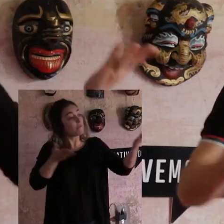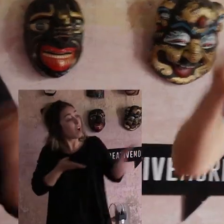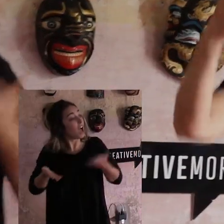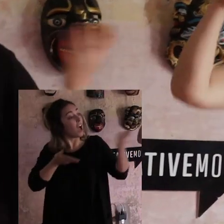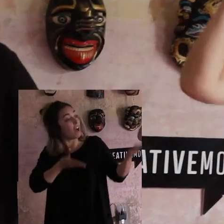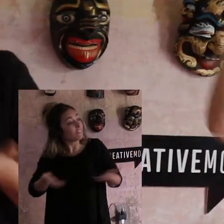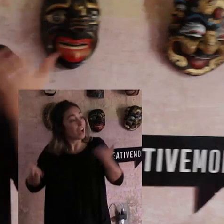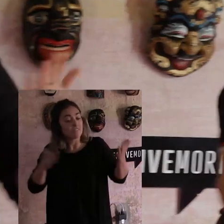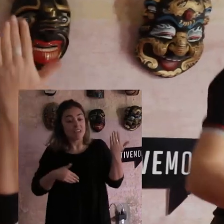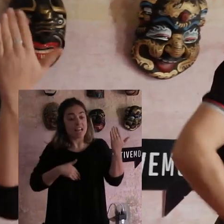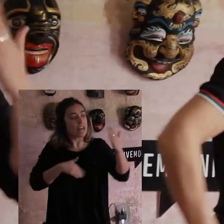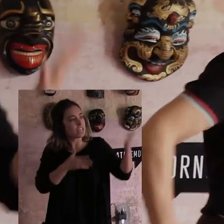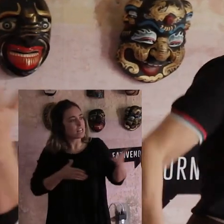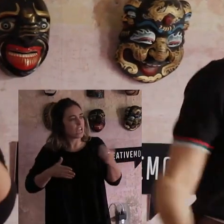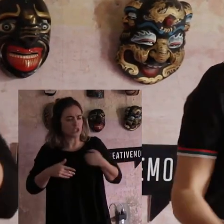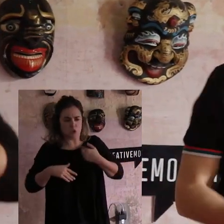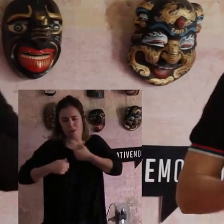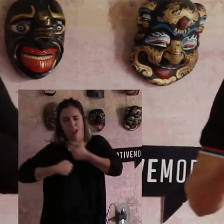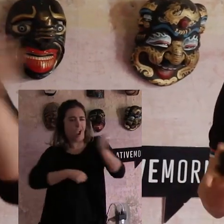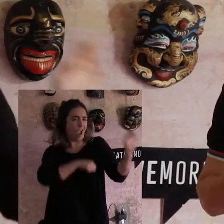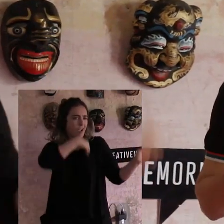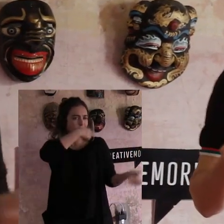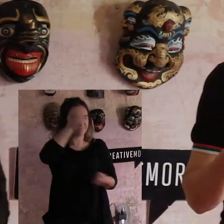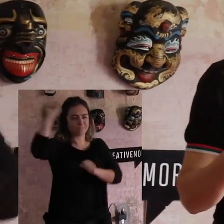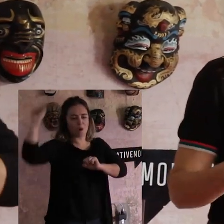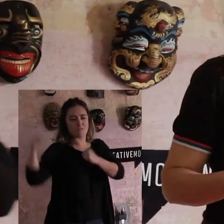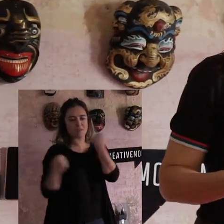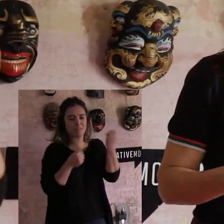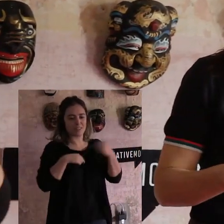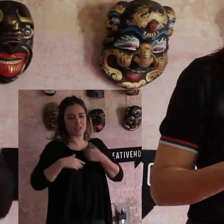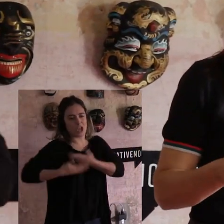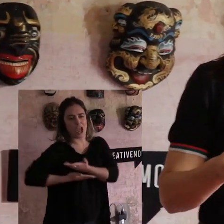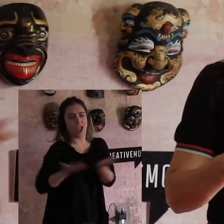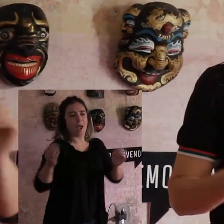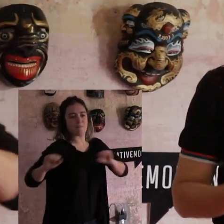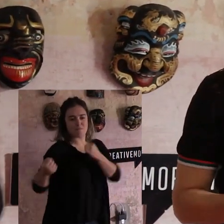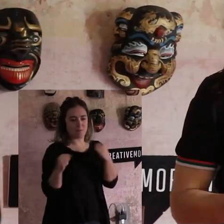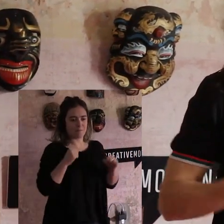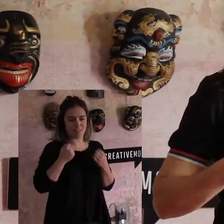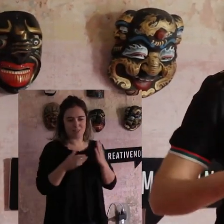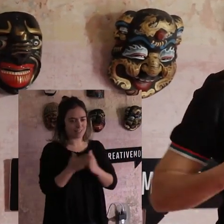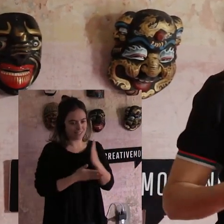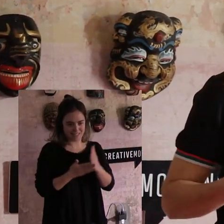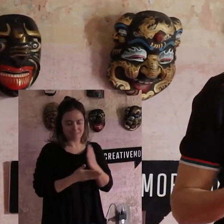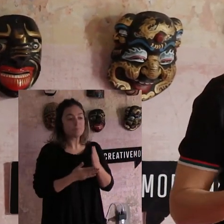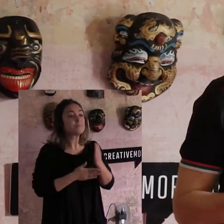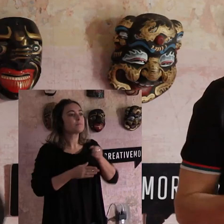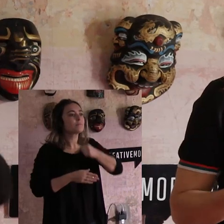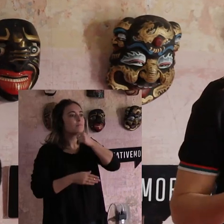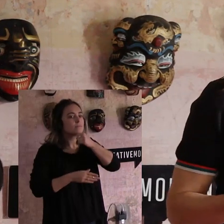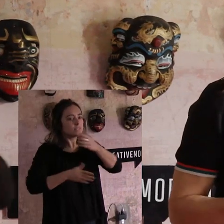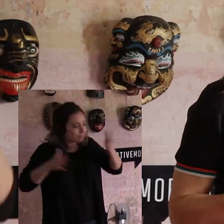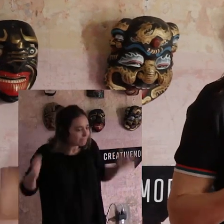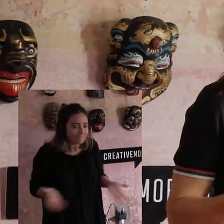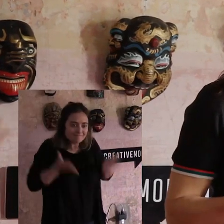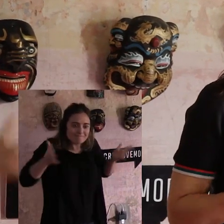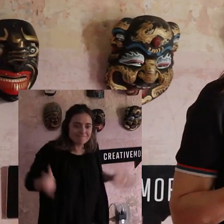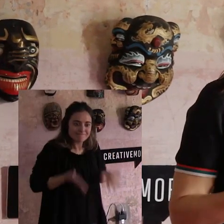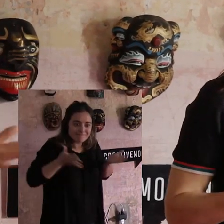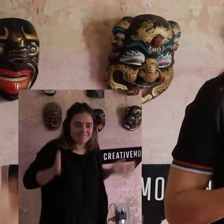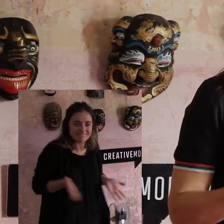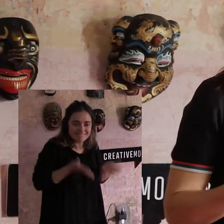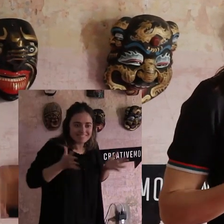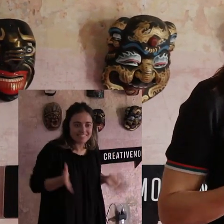que salga la bailarina, y ahí baile, hacía todo. Y era como la encantadora del movimiento para él, y él me fomentaba todo eso.